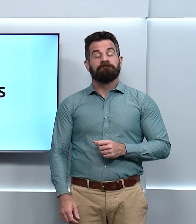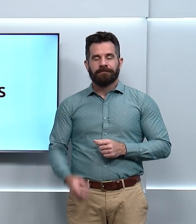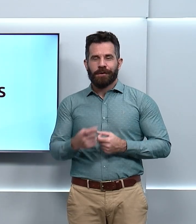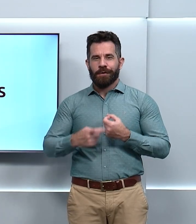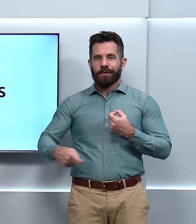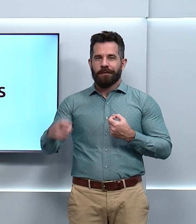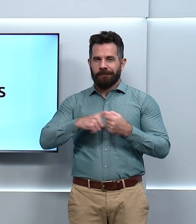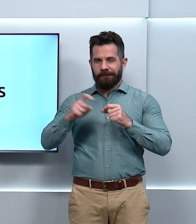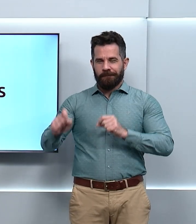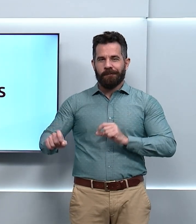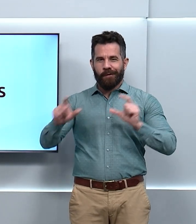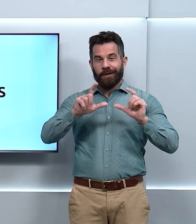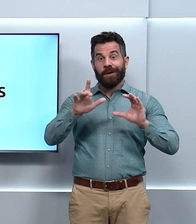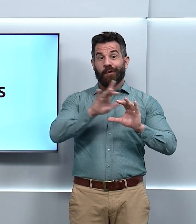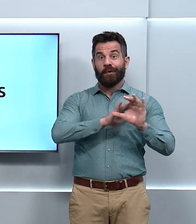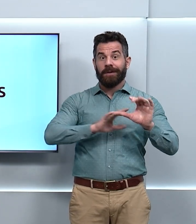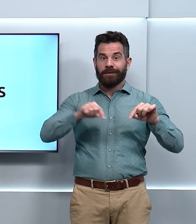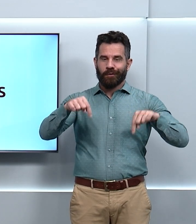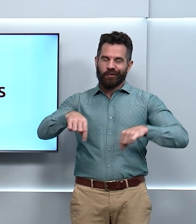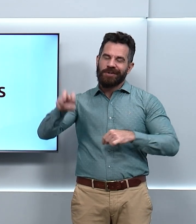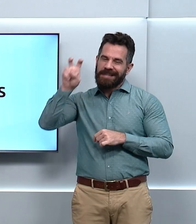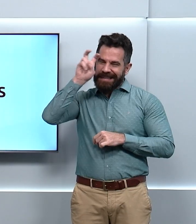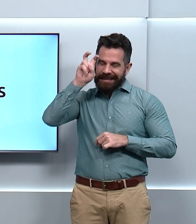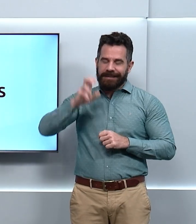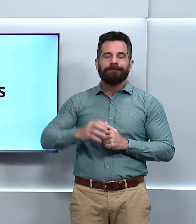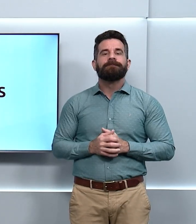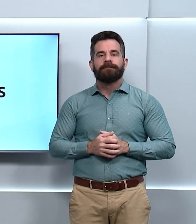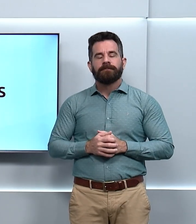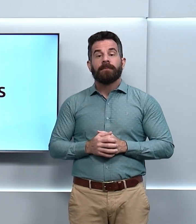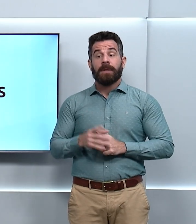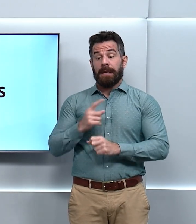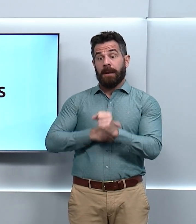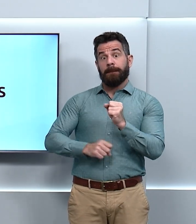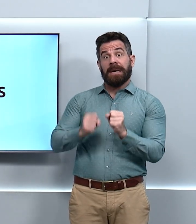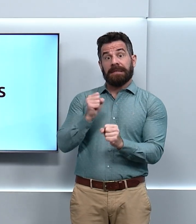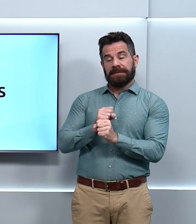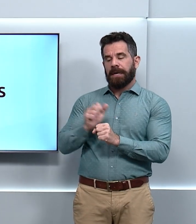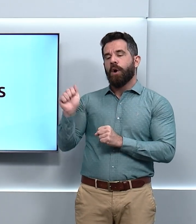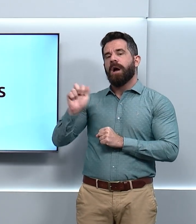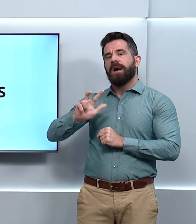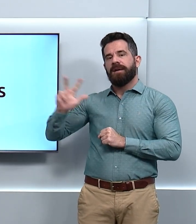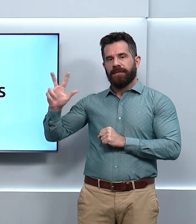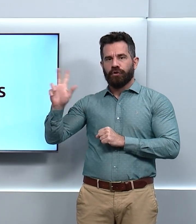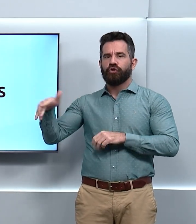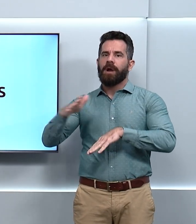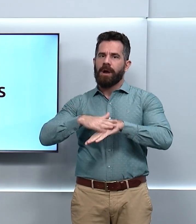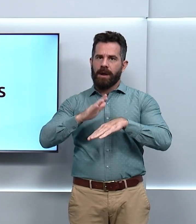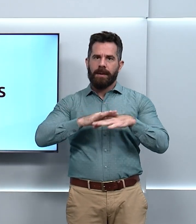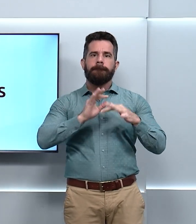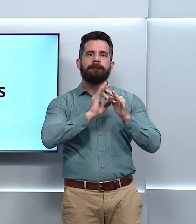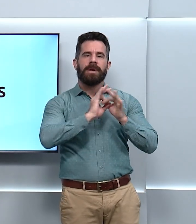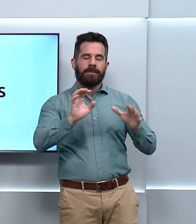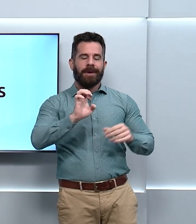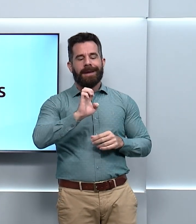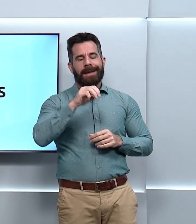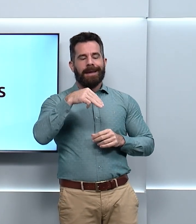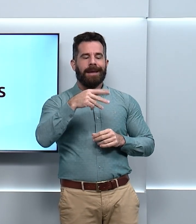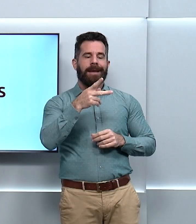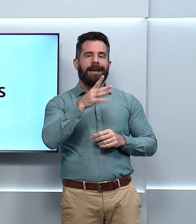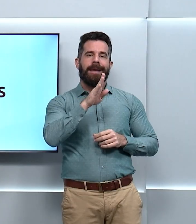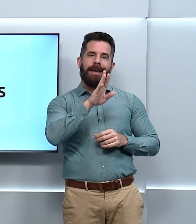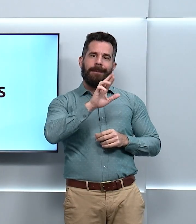Estamos de volta com conexões dessa quinta. E no ano passado, a Anvisa permitiu que a Embrapa pesquise o cultivo